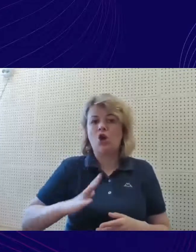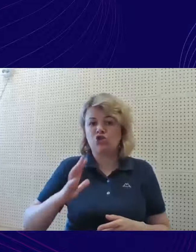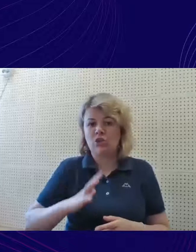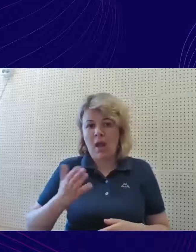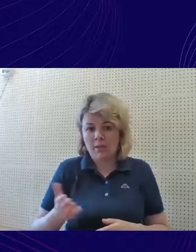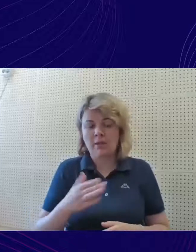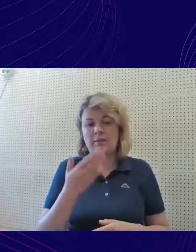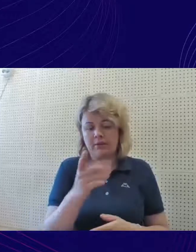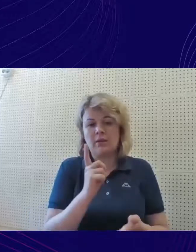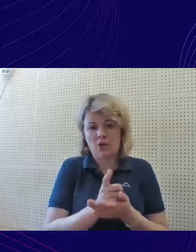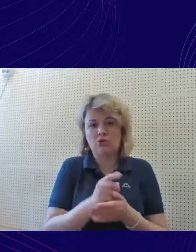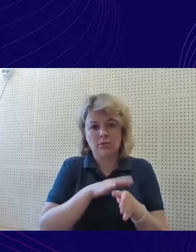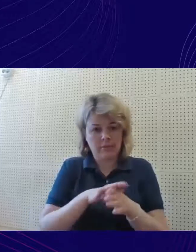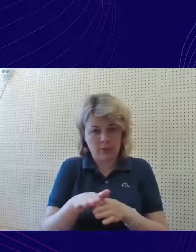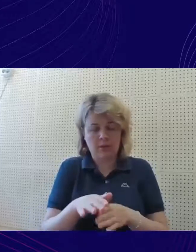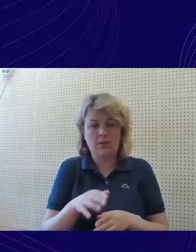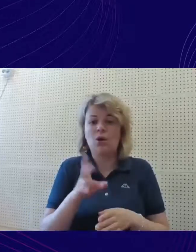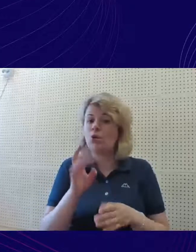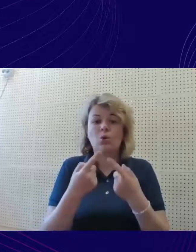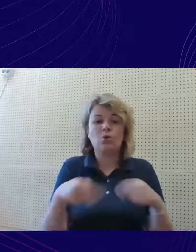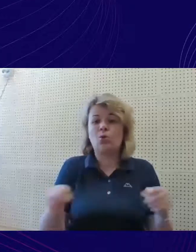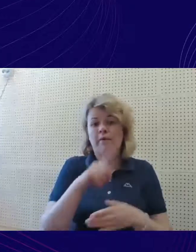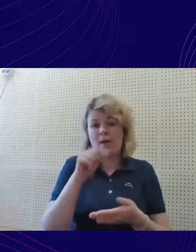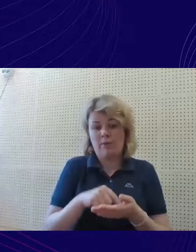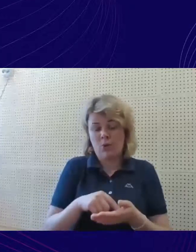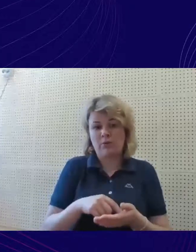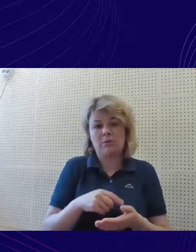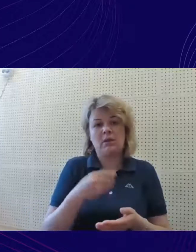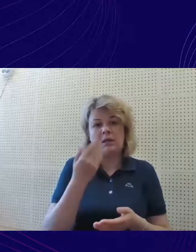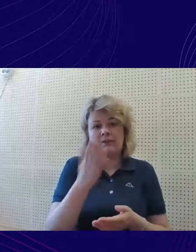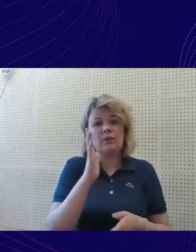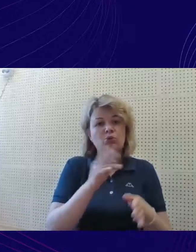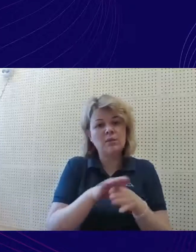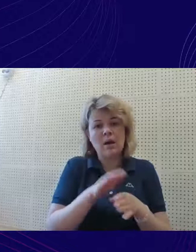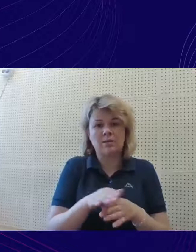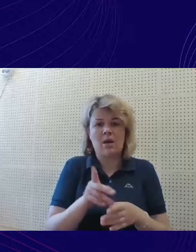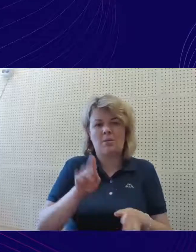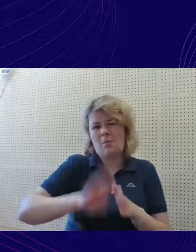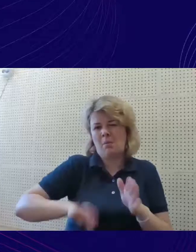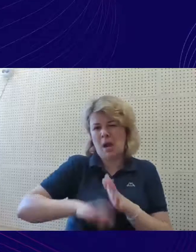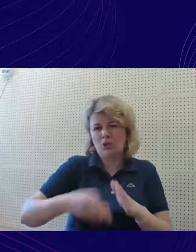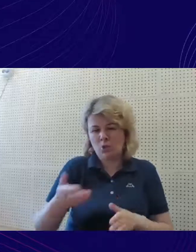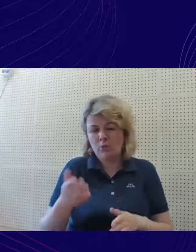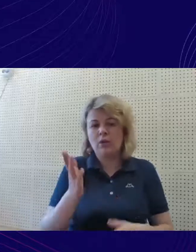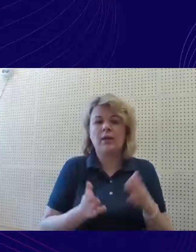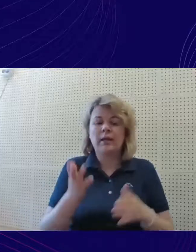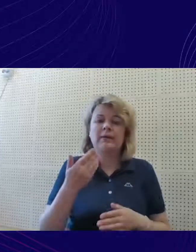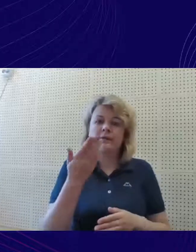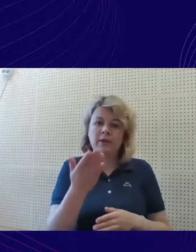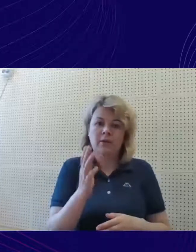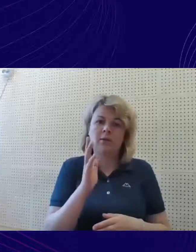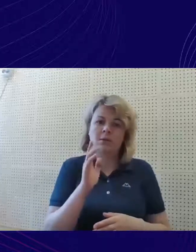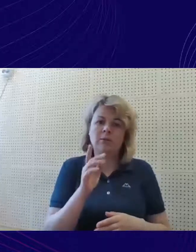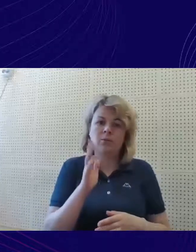Но другой вопрос, впишетесь ли вы в них по примитиву, или впишетесь вы в них по